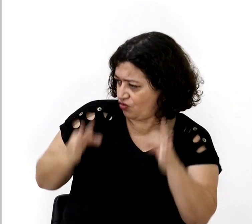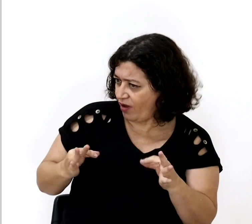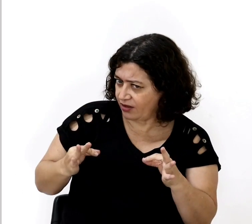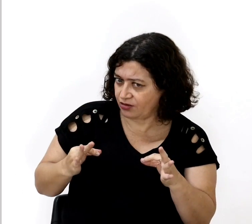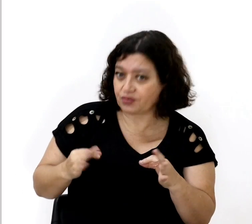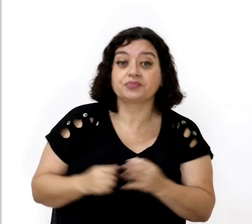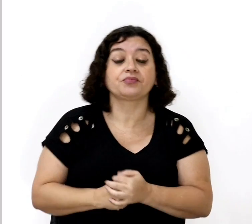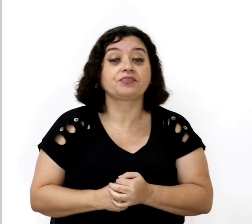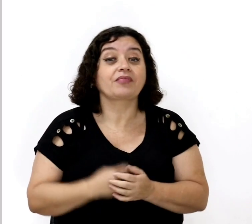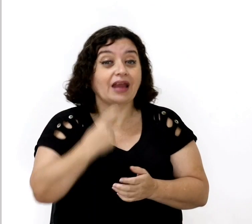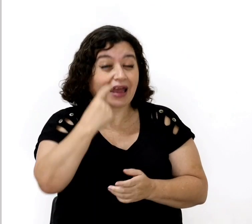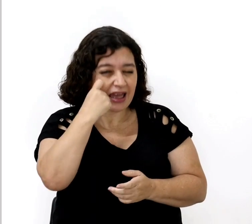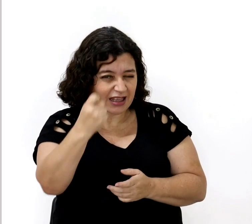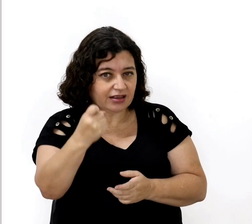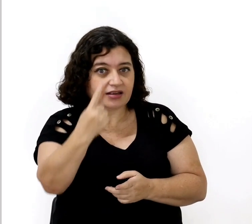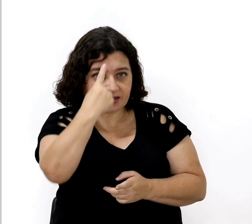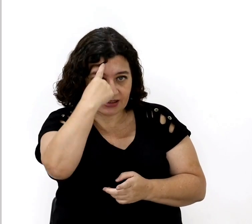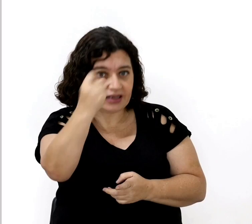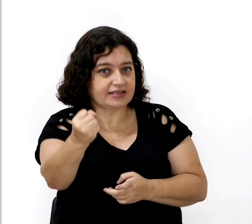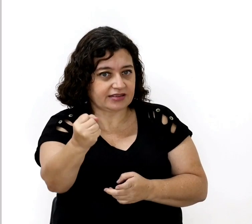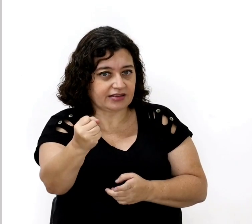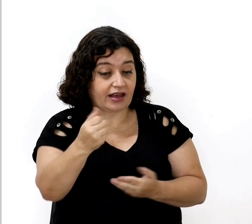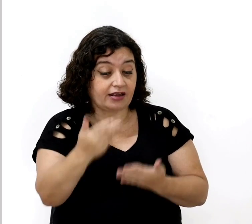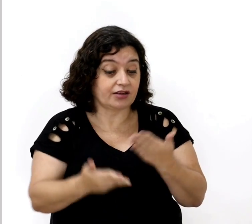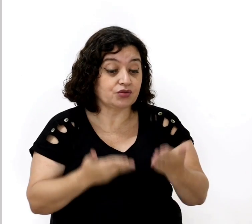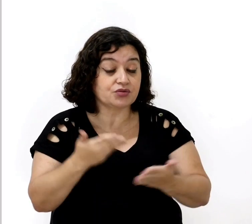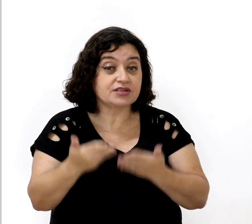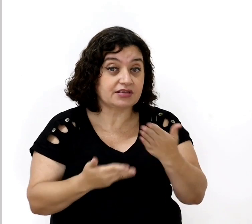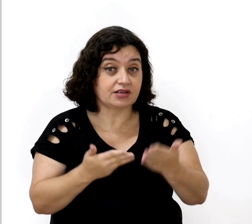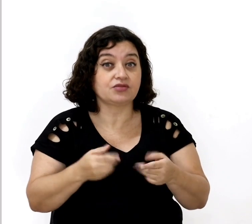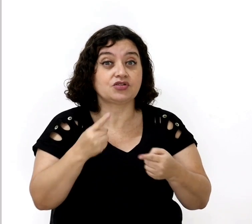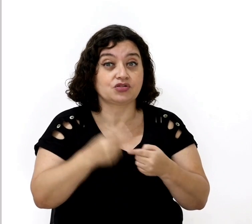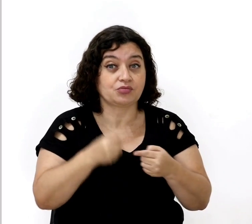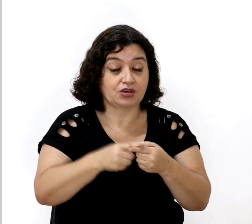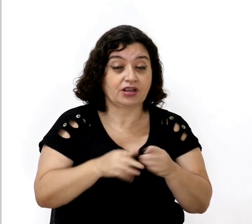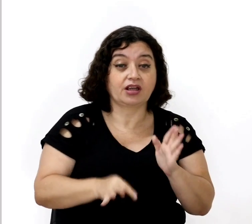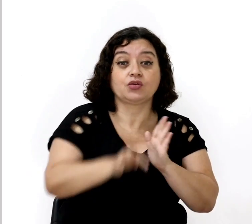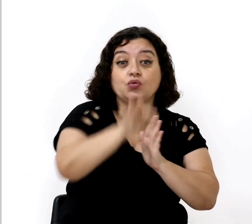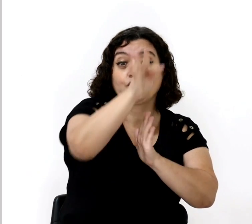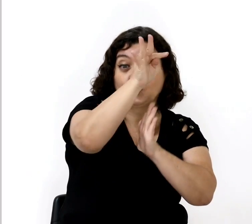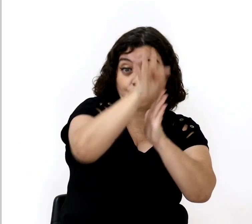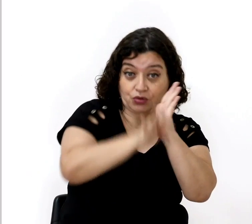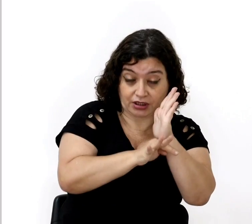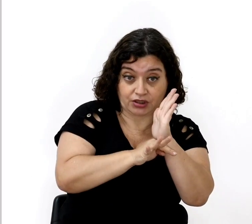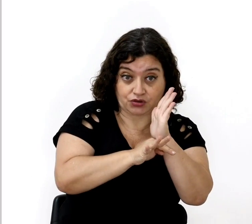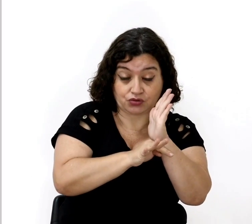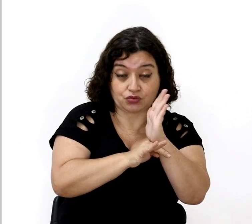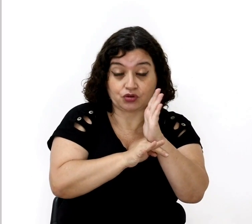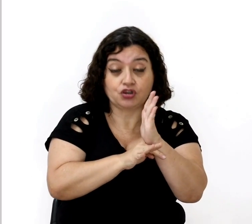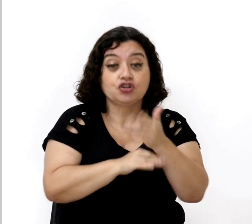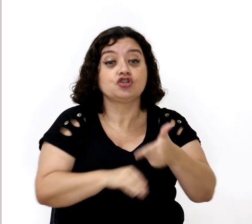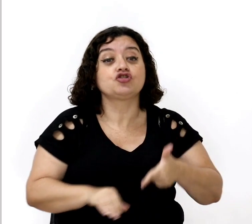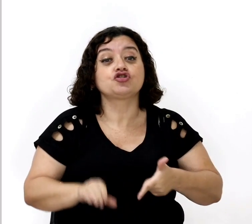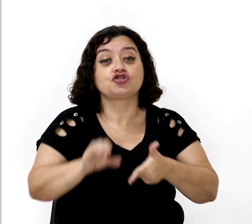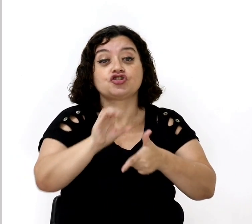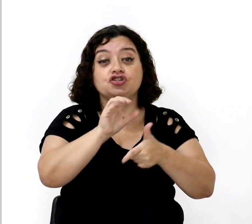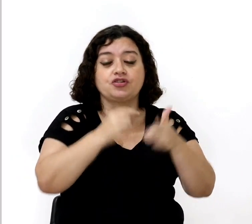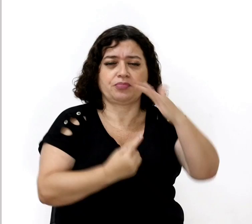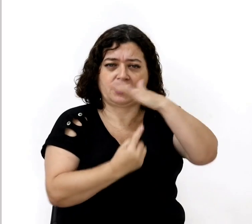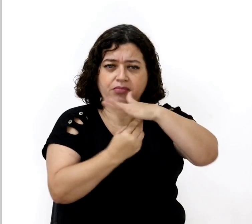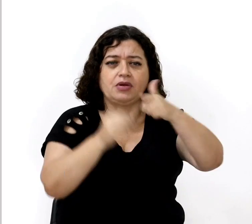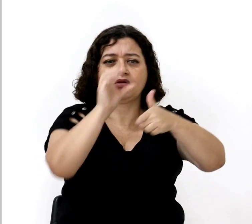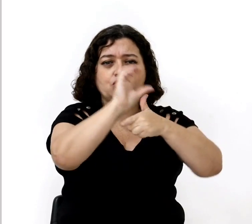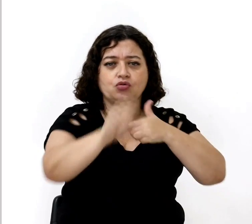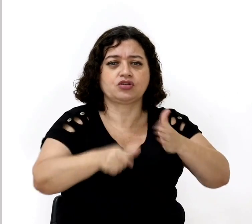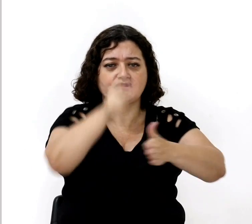corretamente? Do serviço. E é interessante essa ideia do serviço, porque tanto no texto de 1 Coríntios 12, quanto no